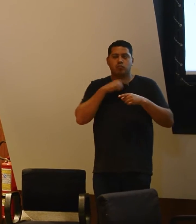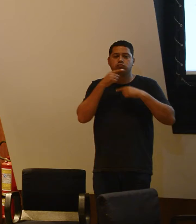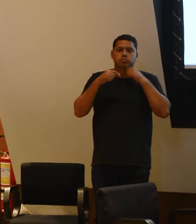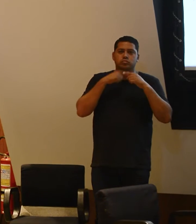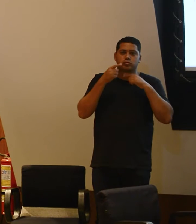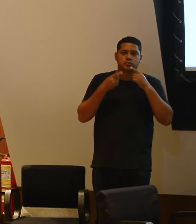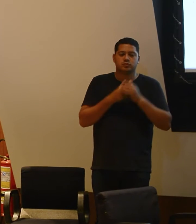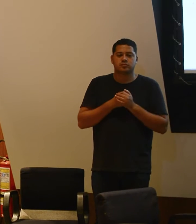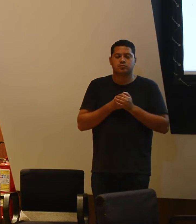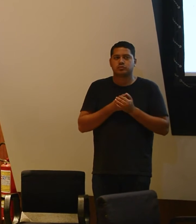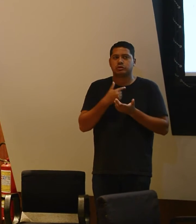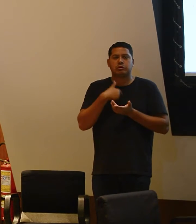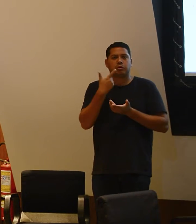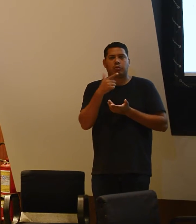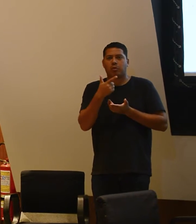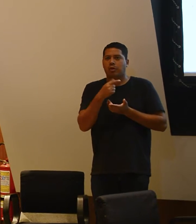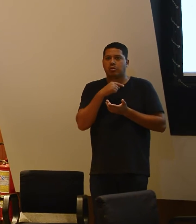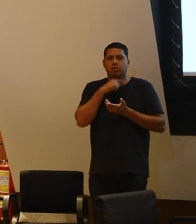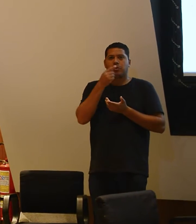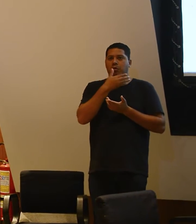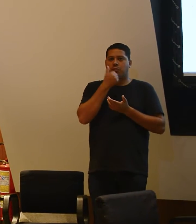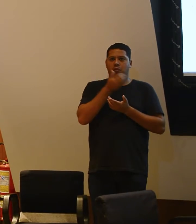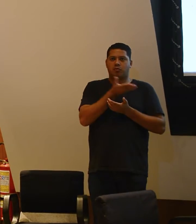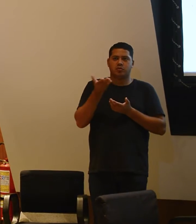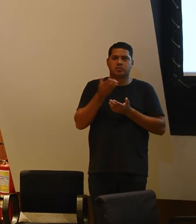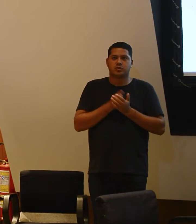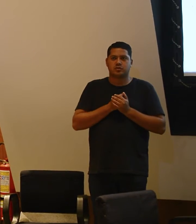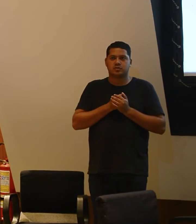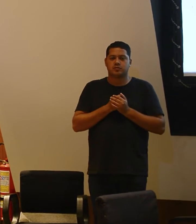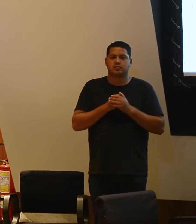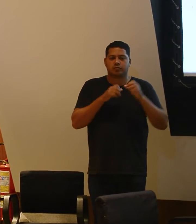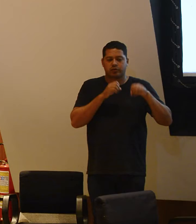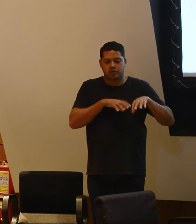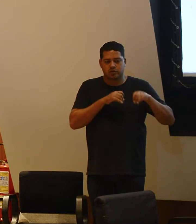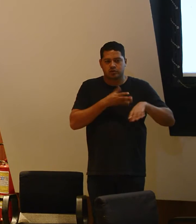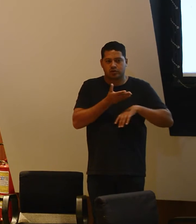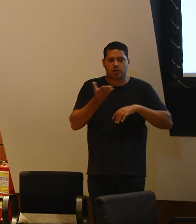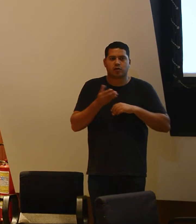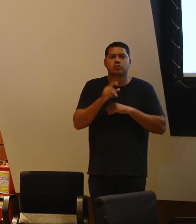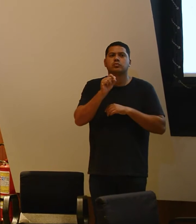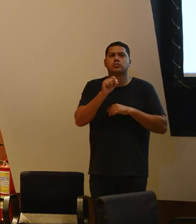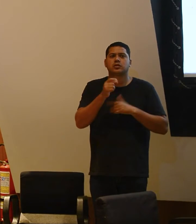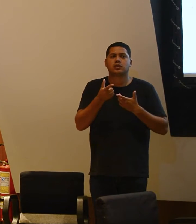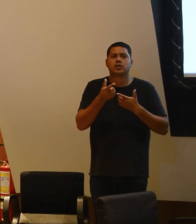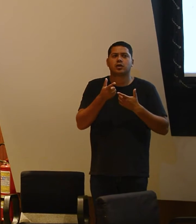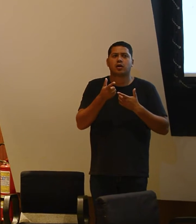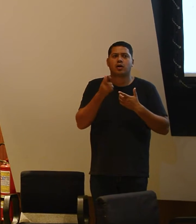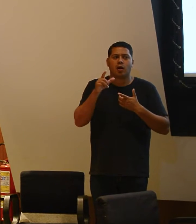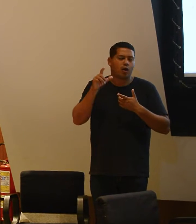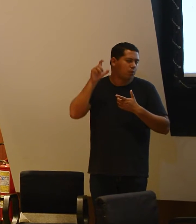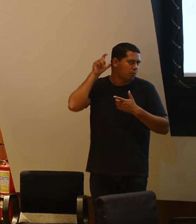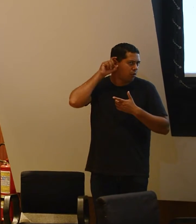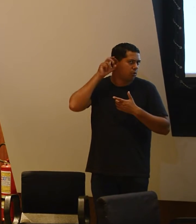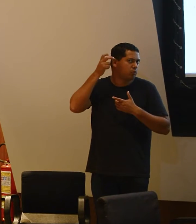eu não teria ninguém melhor do que vocês para ensinar para eles o que é as próteses